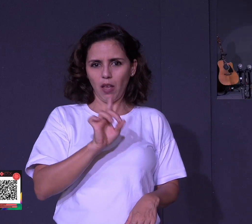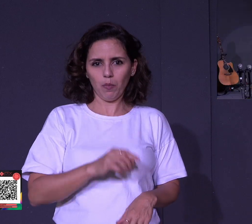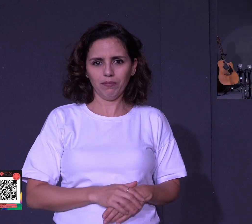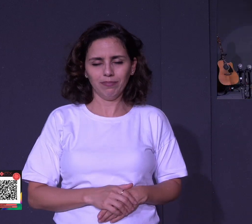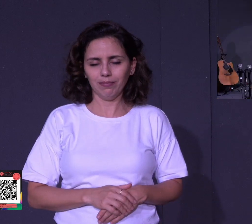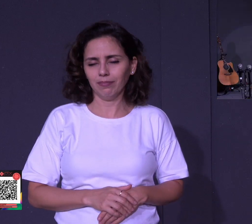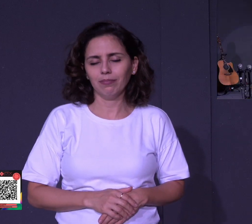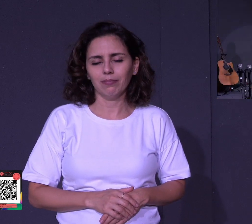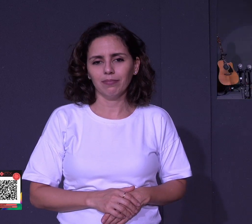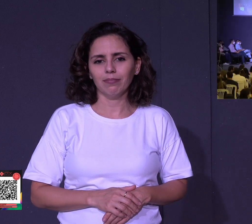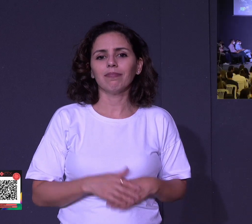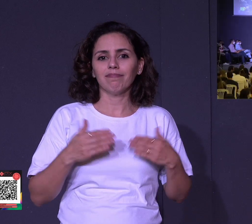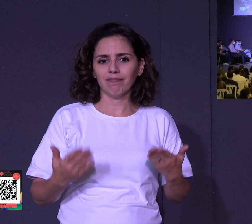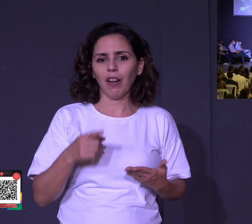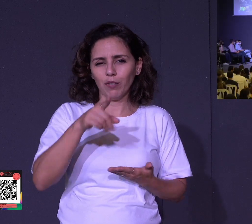mente.